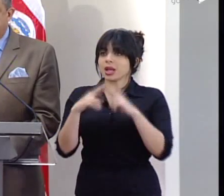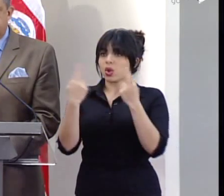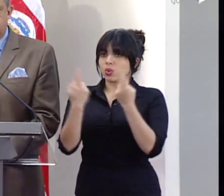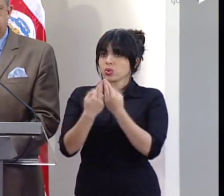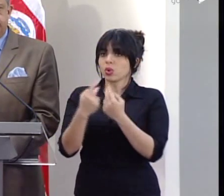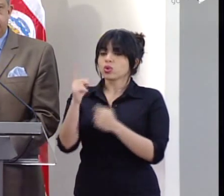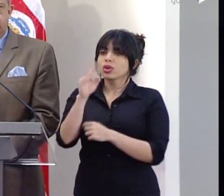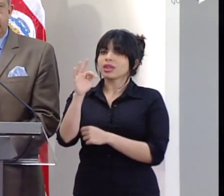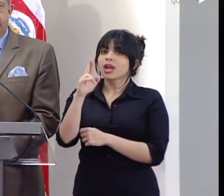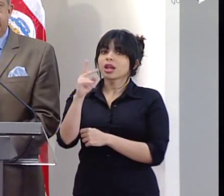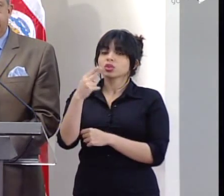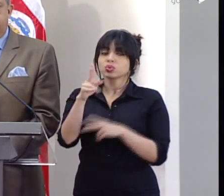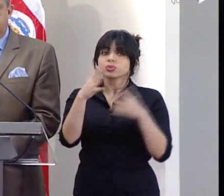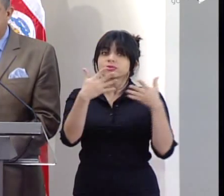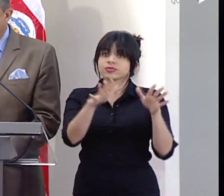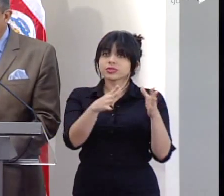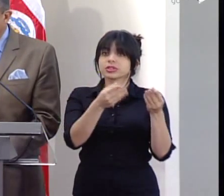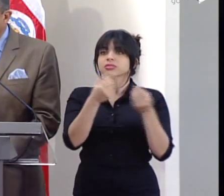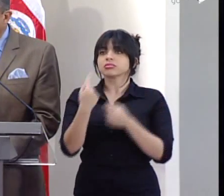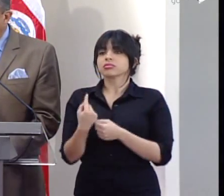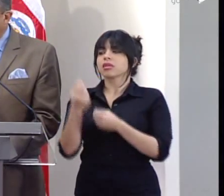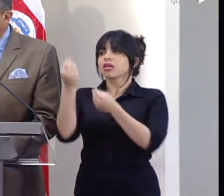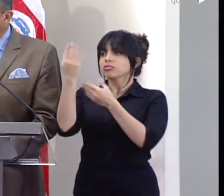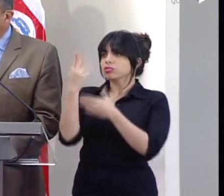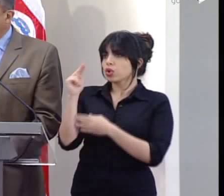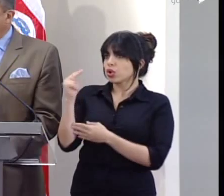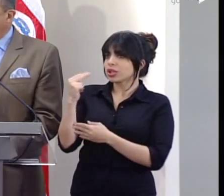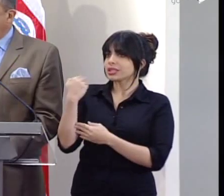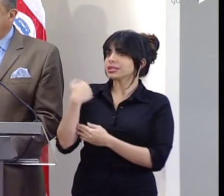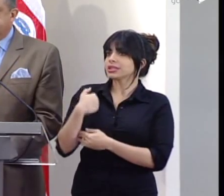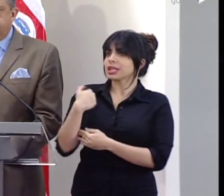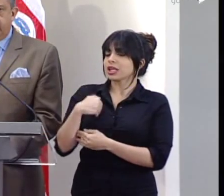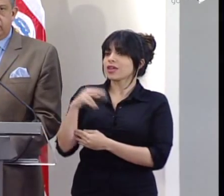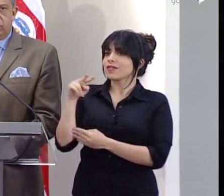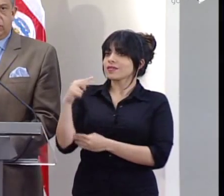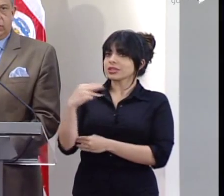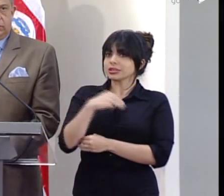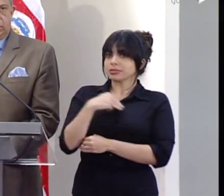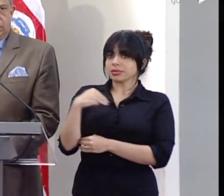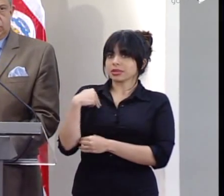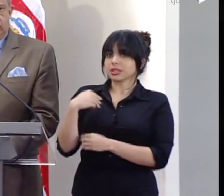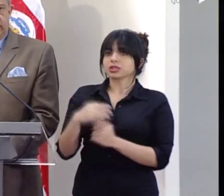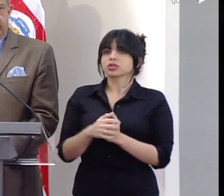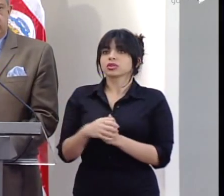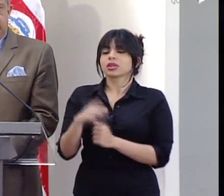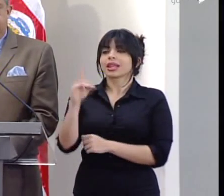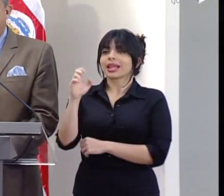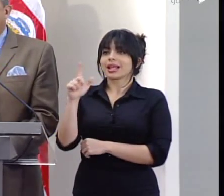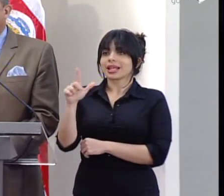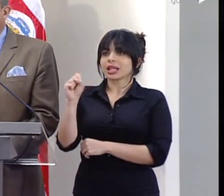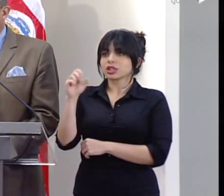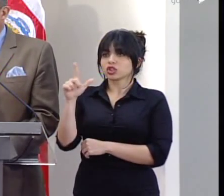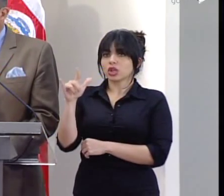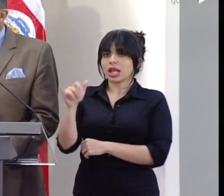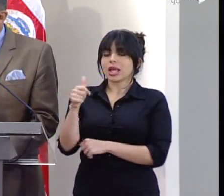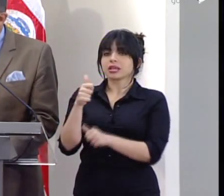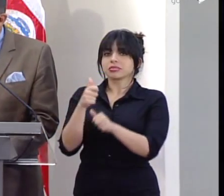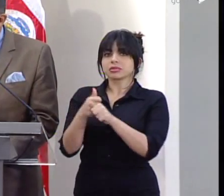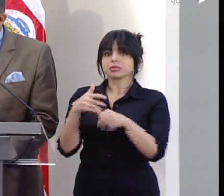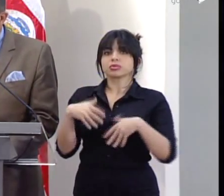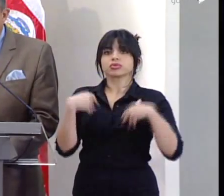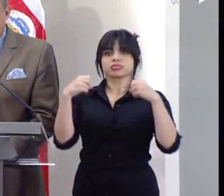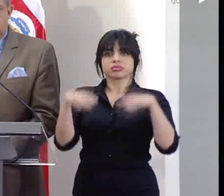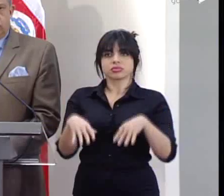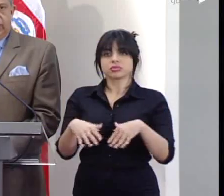en Tarrazú, recibí la noticia de que el señor viceministro don Daniel Soley había